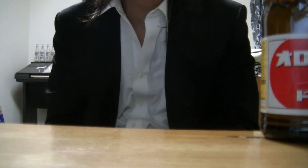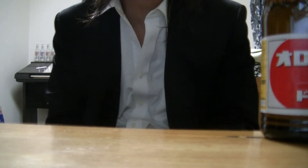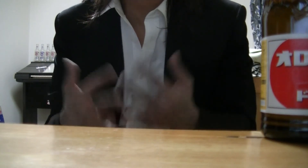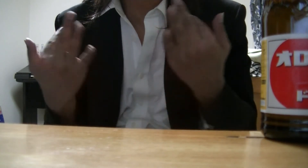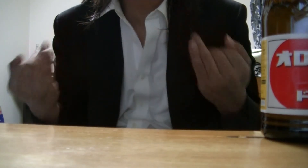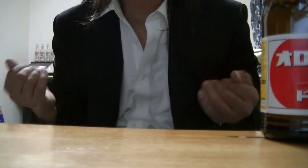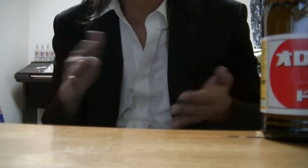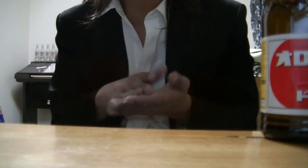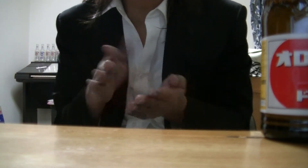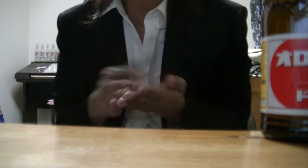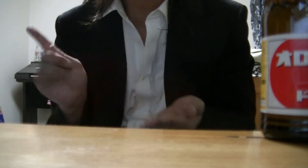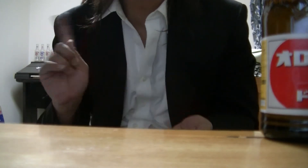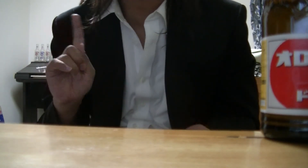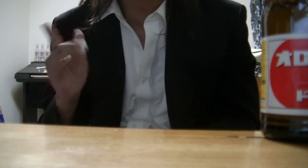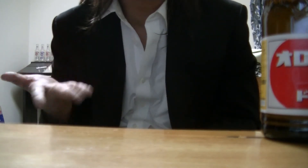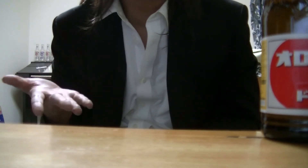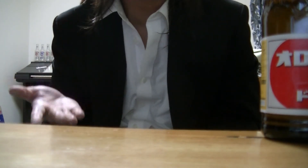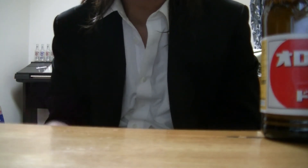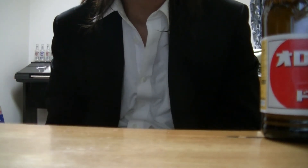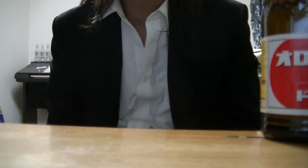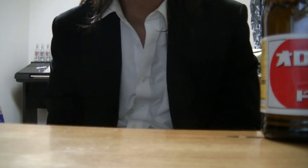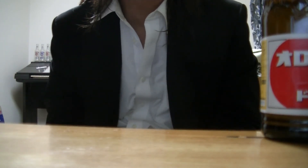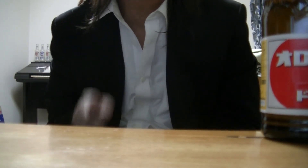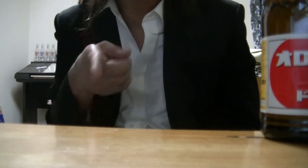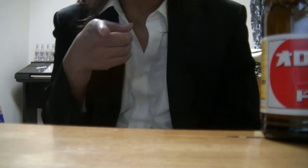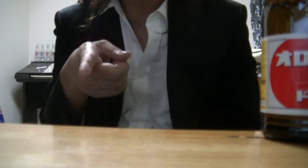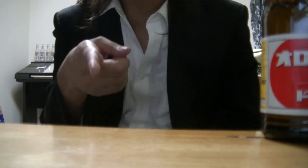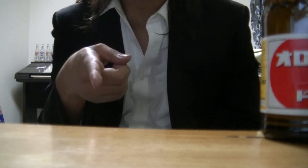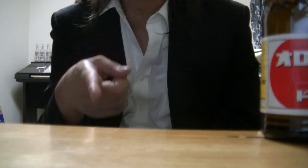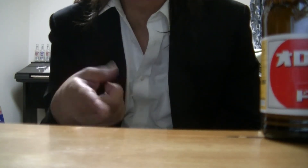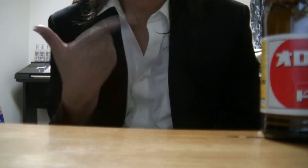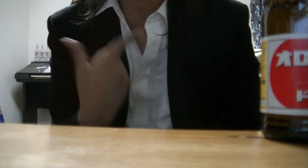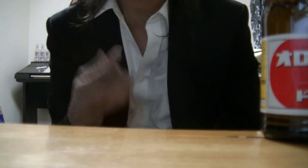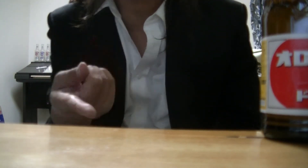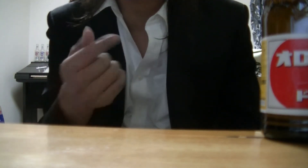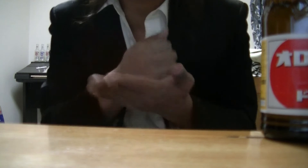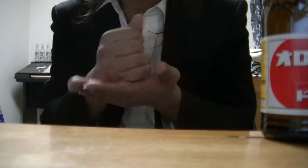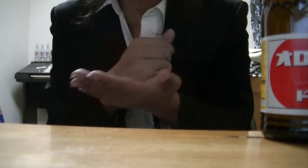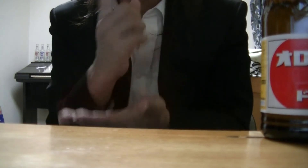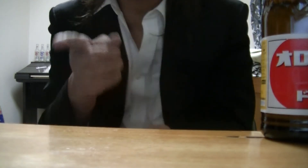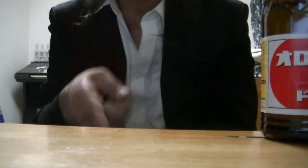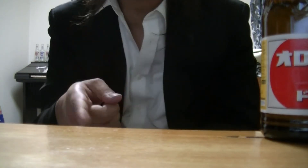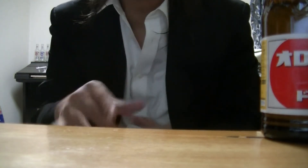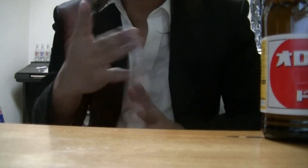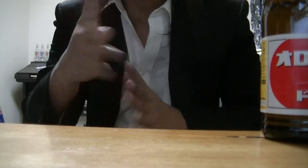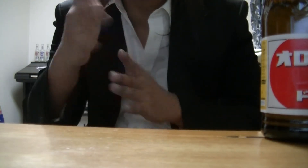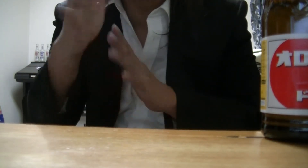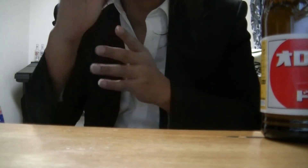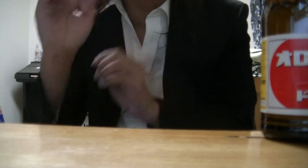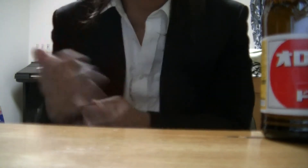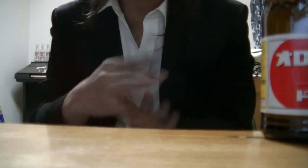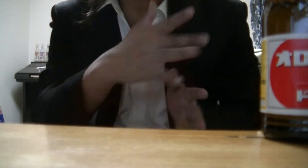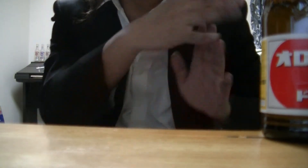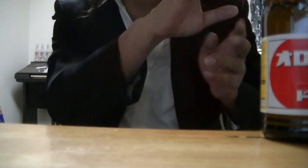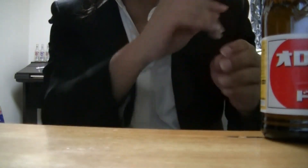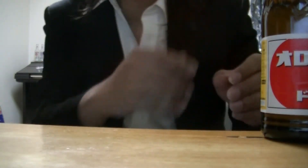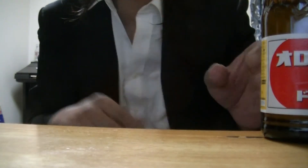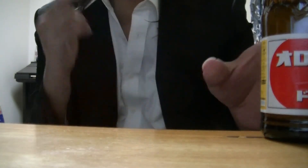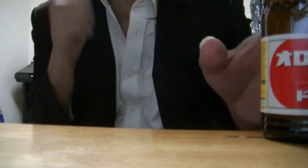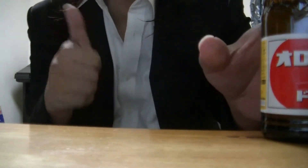分読んでる人います？読んでる、レア、レアな人に拍手、せーの、い